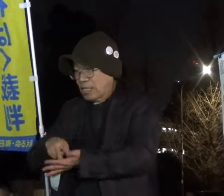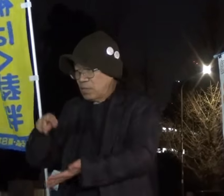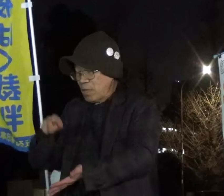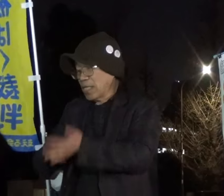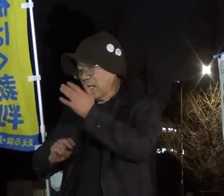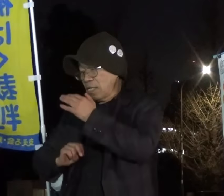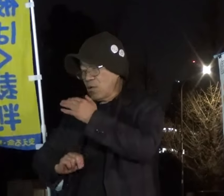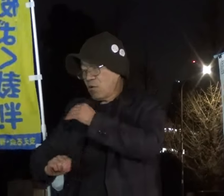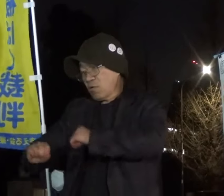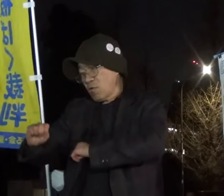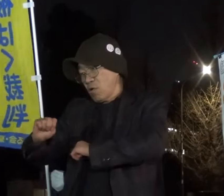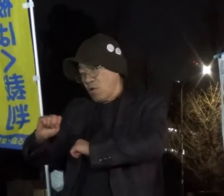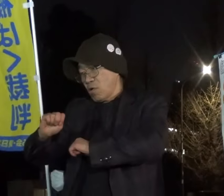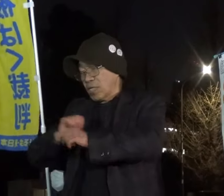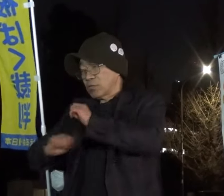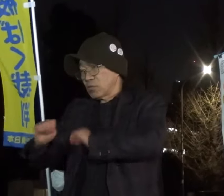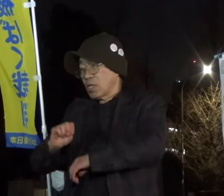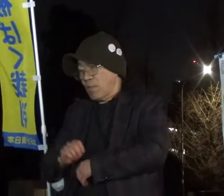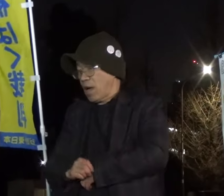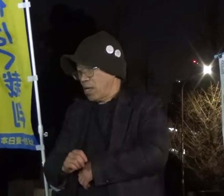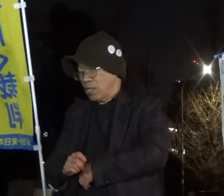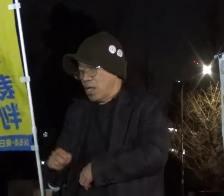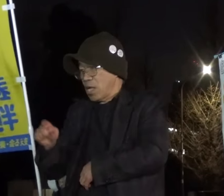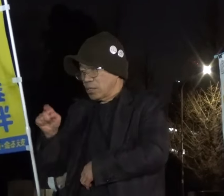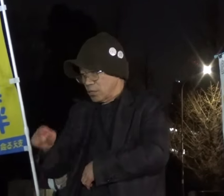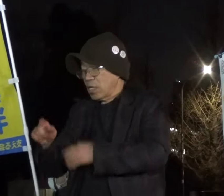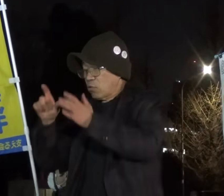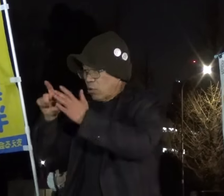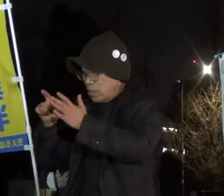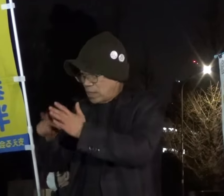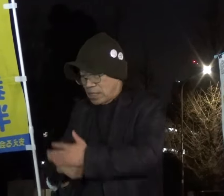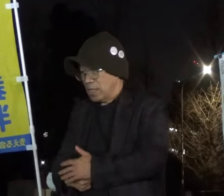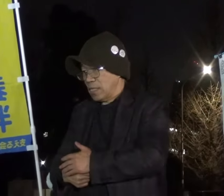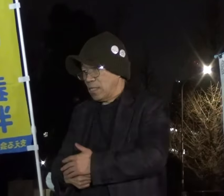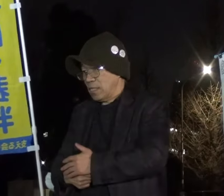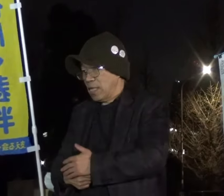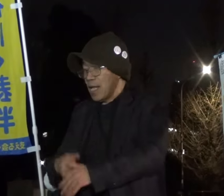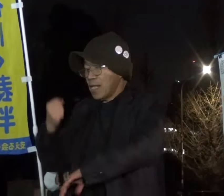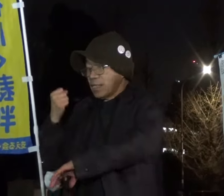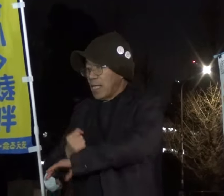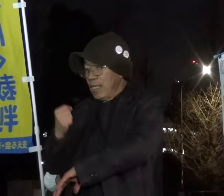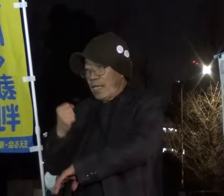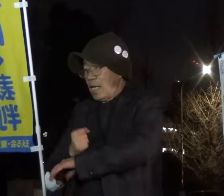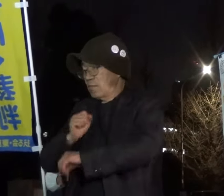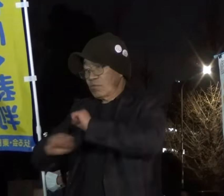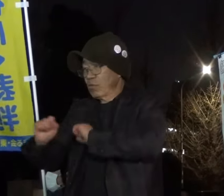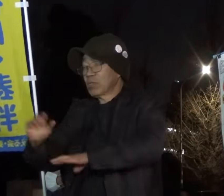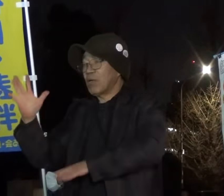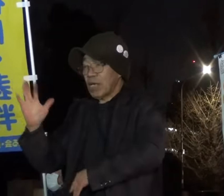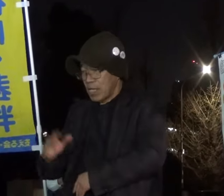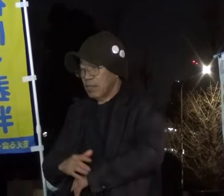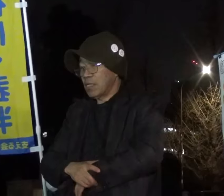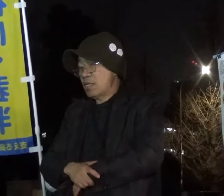困難な道じゃないんじゃないかというふうに思っております。ぜひ皆さん、そういう